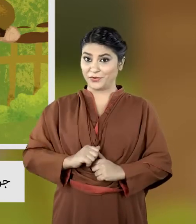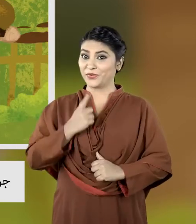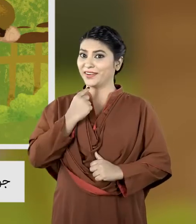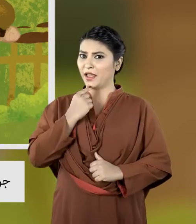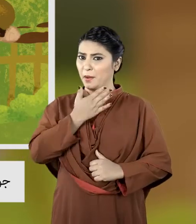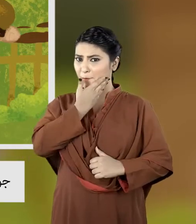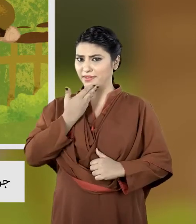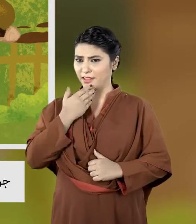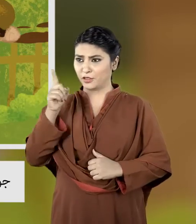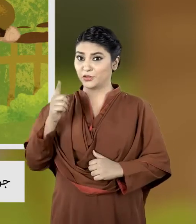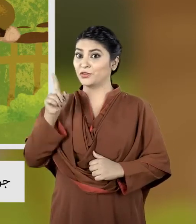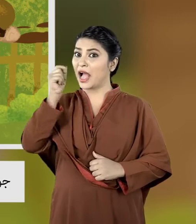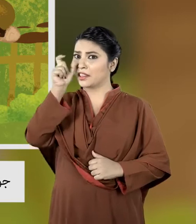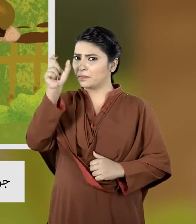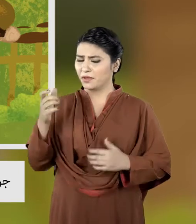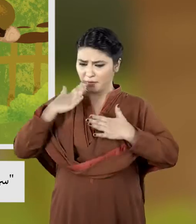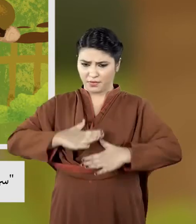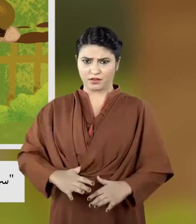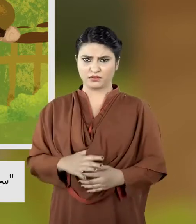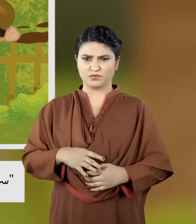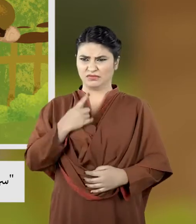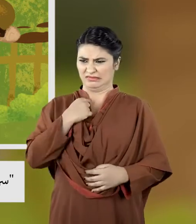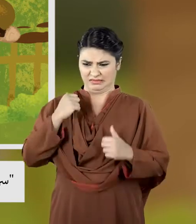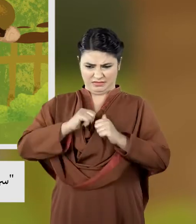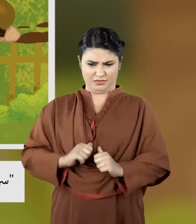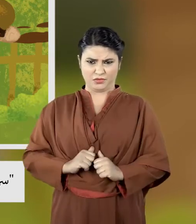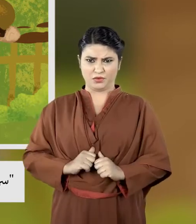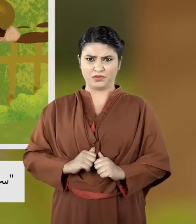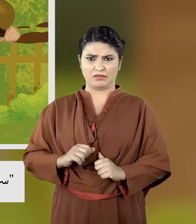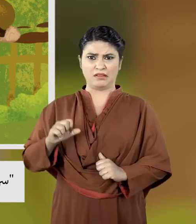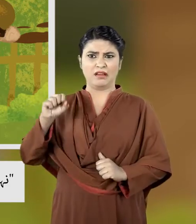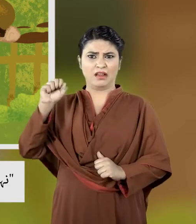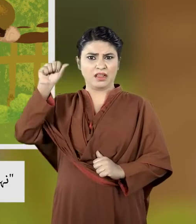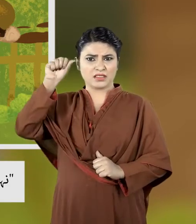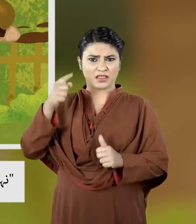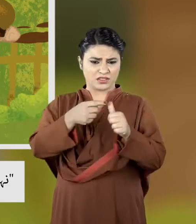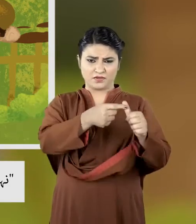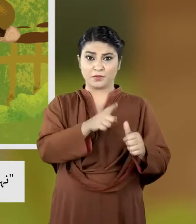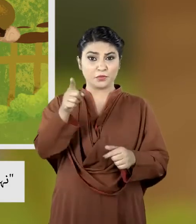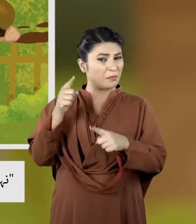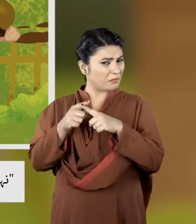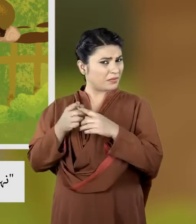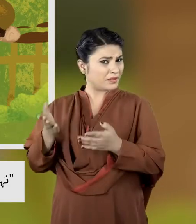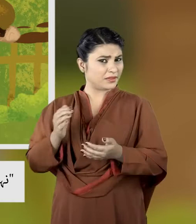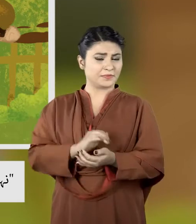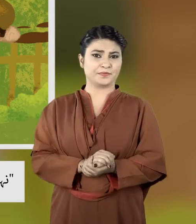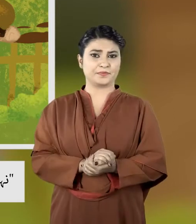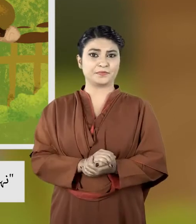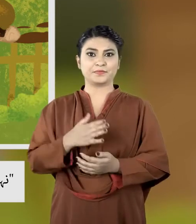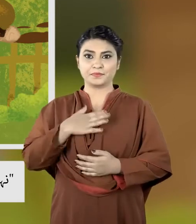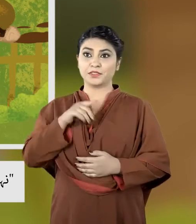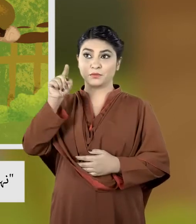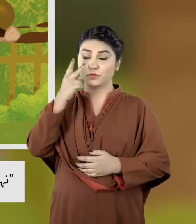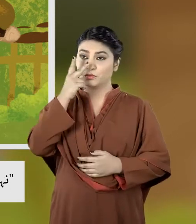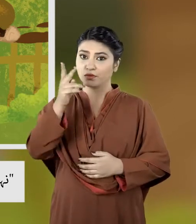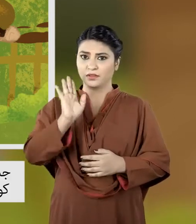آیا جو اس آدمی نے پہنا تھا؟ سرخ کوٹ؟ عسکری نے جواب دیا، نہیں، تم غلط ہو، میں نے بھی اسے